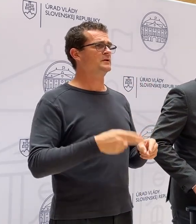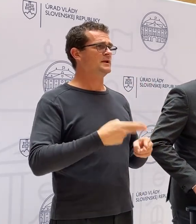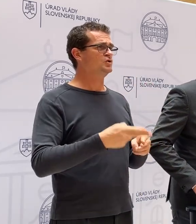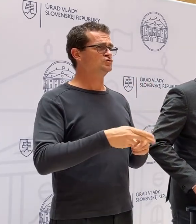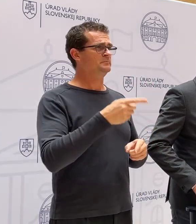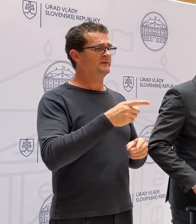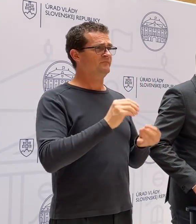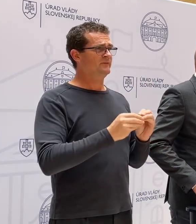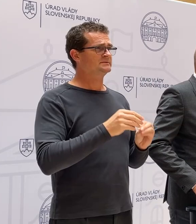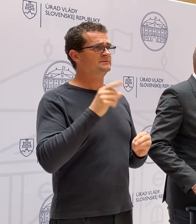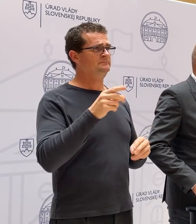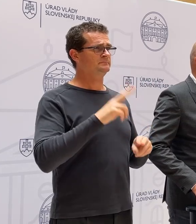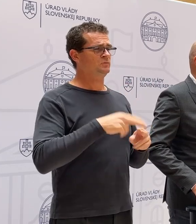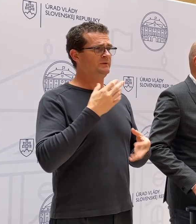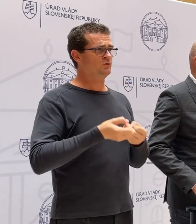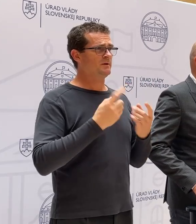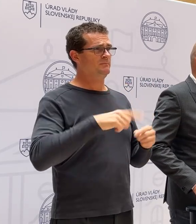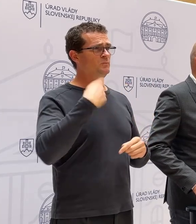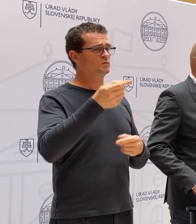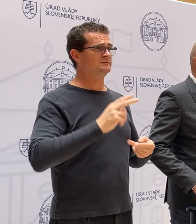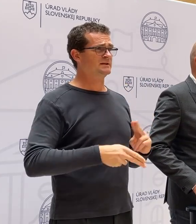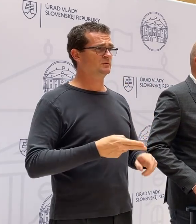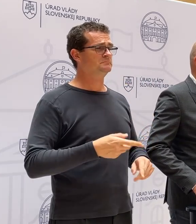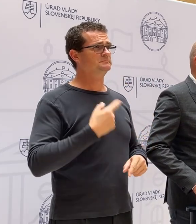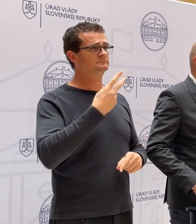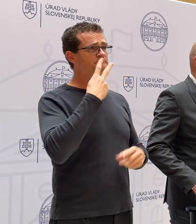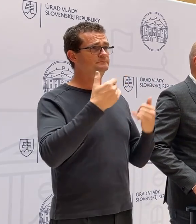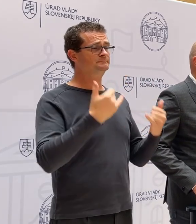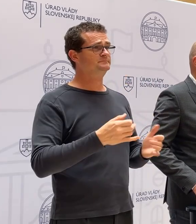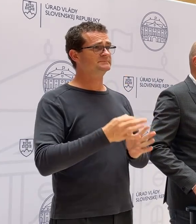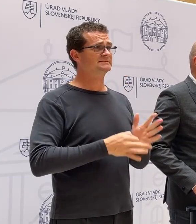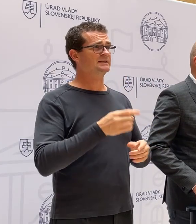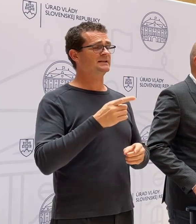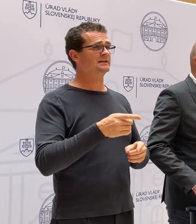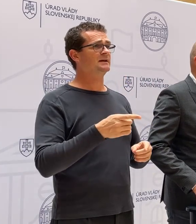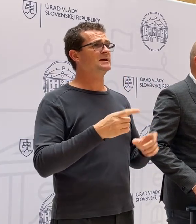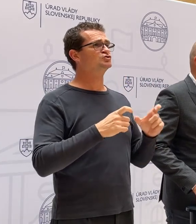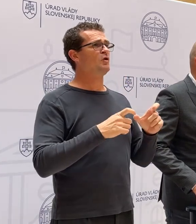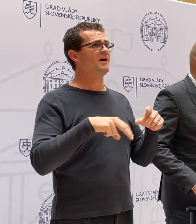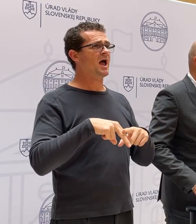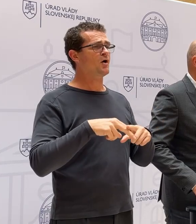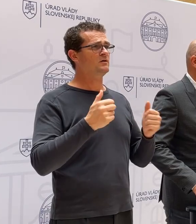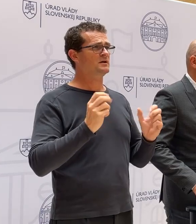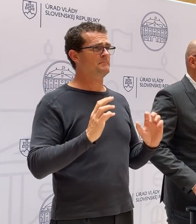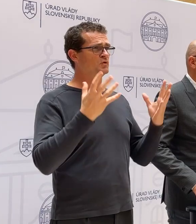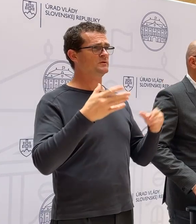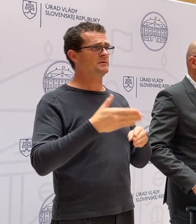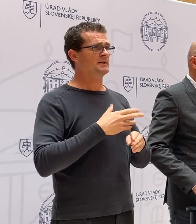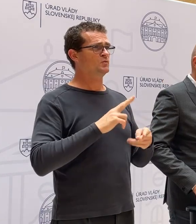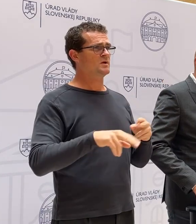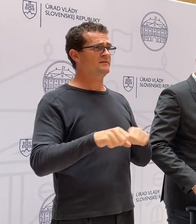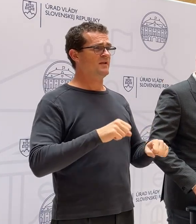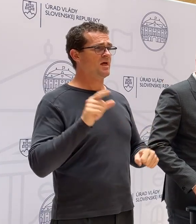niektoré veci, ale o nich teda budem informovať v budúcu stredu. Ako vnímate tú súčasnú situáciu? Aj v Slovalko majú teraz aj protest pred úradom